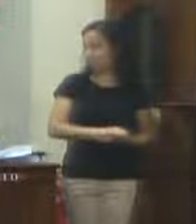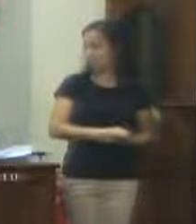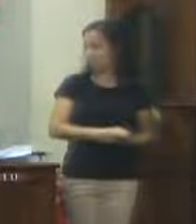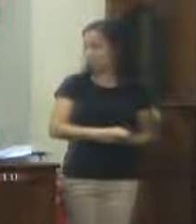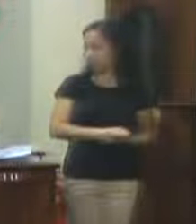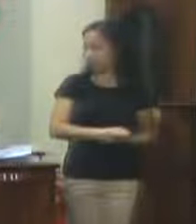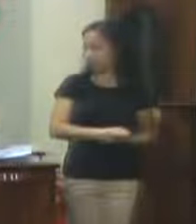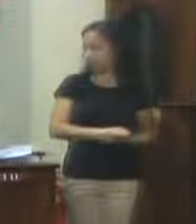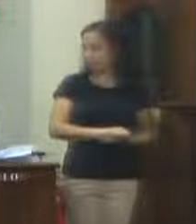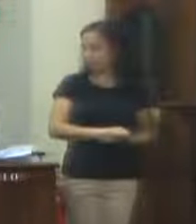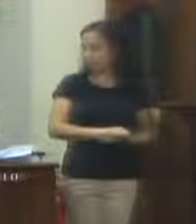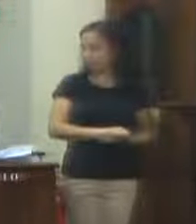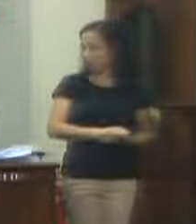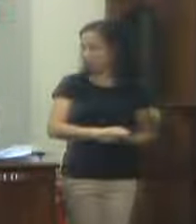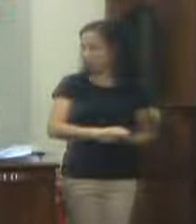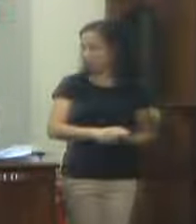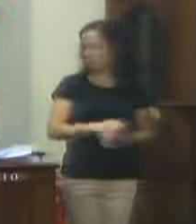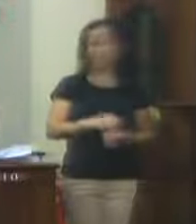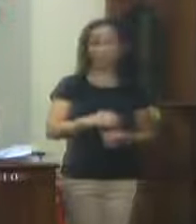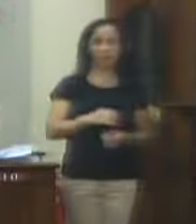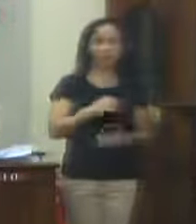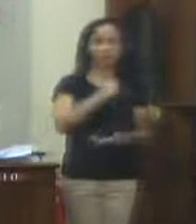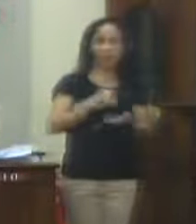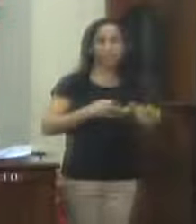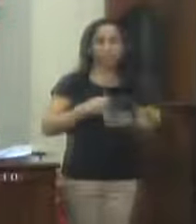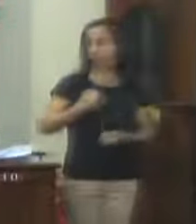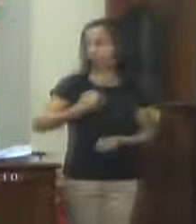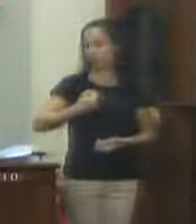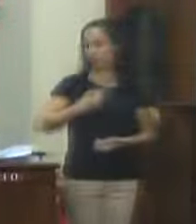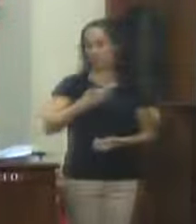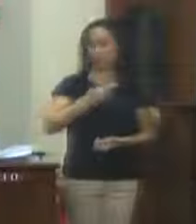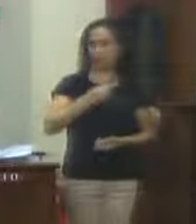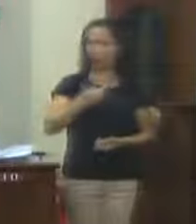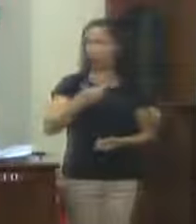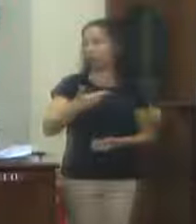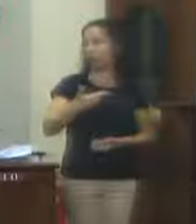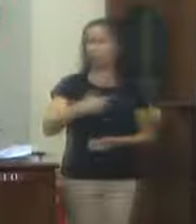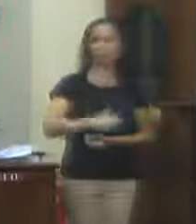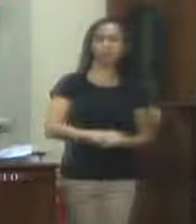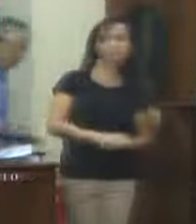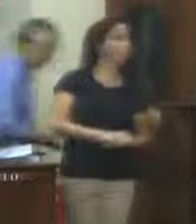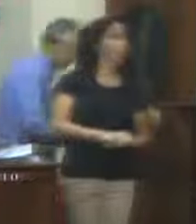Depois você agradece. Indicação número 102.